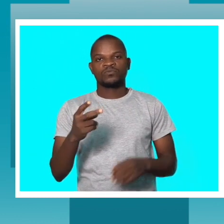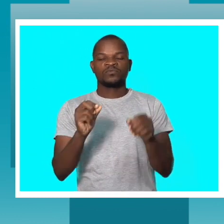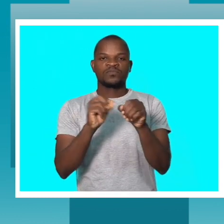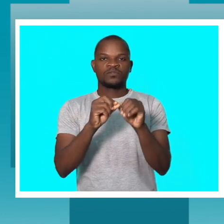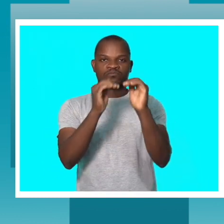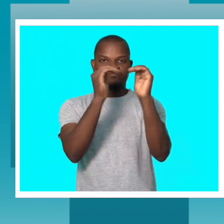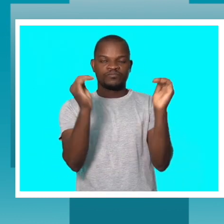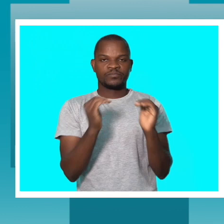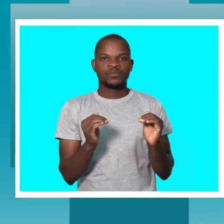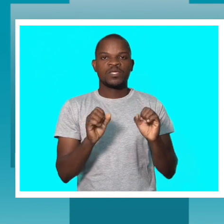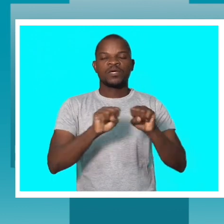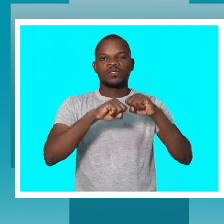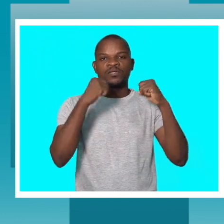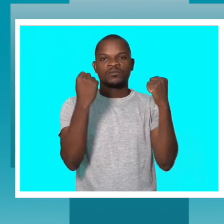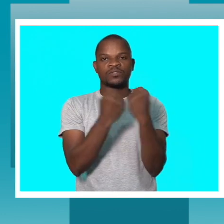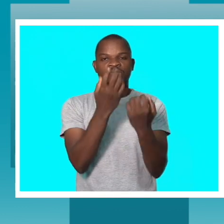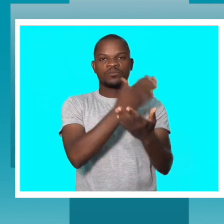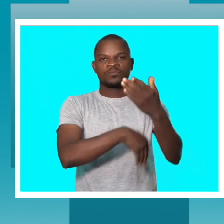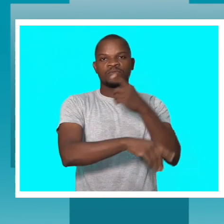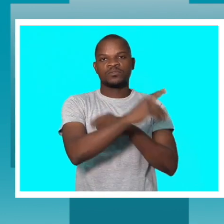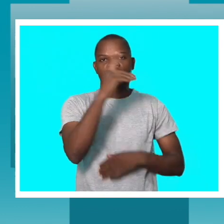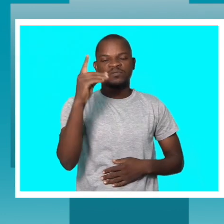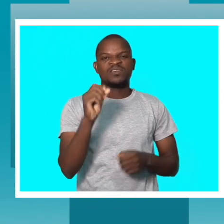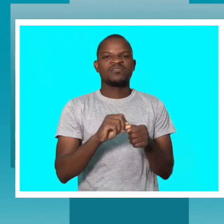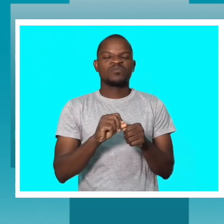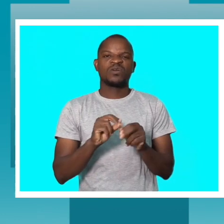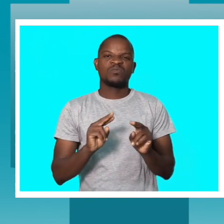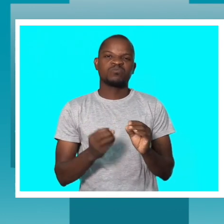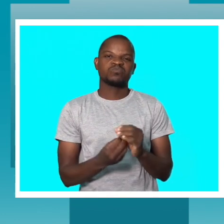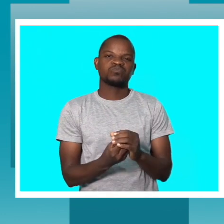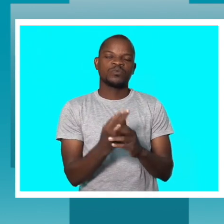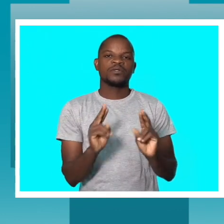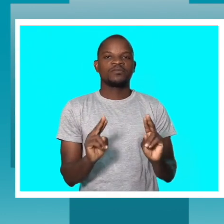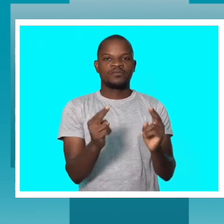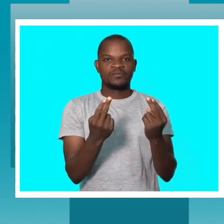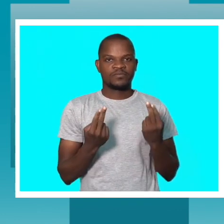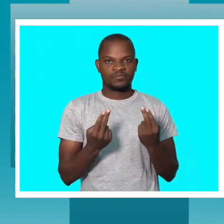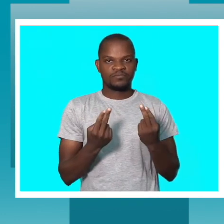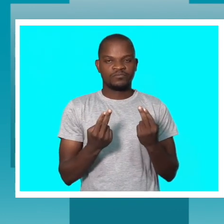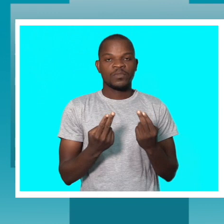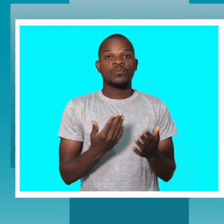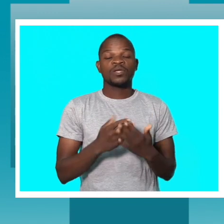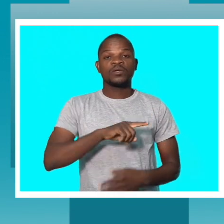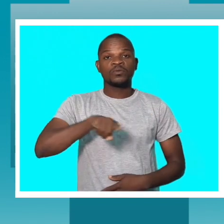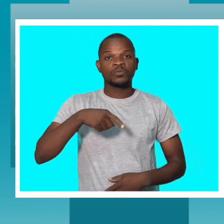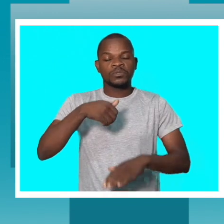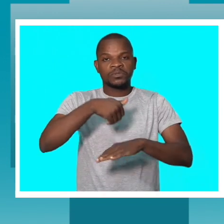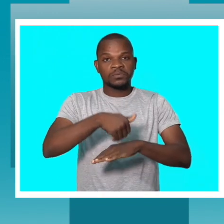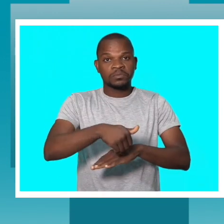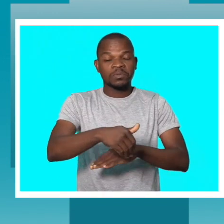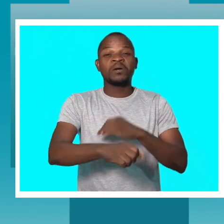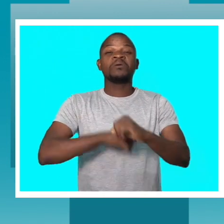uma reestruturação da ADEMO, com destaque para o rejuvenescimento da instituição. Nós não podemos